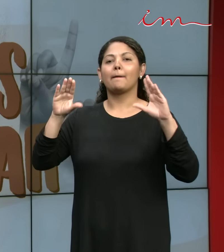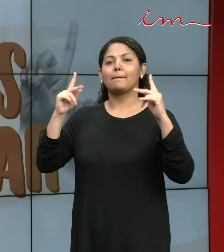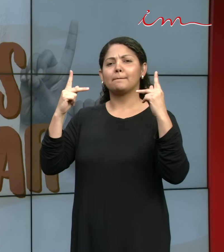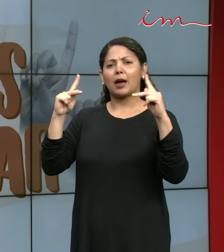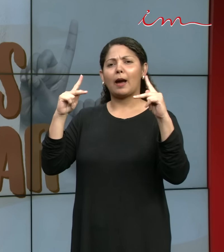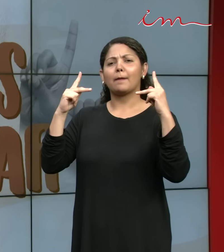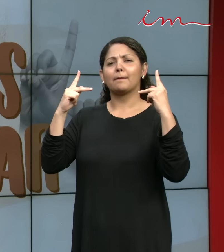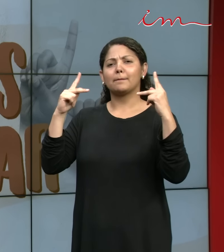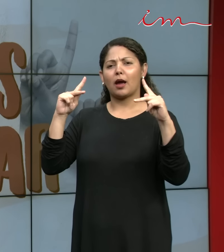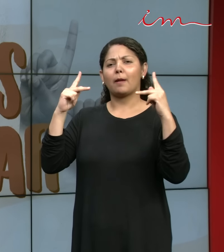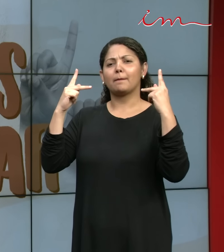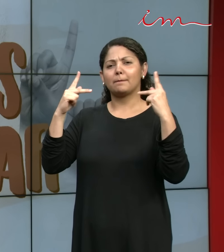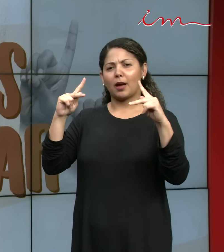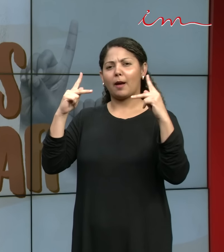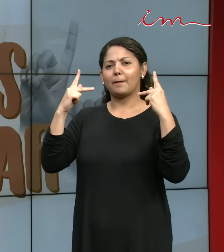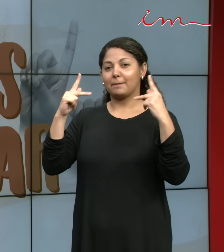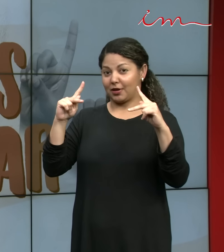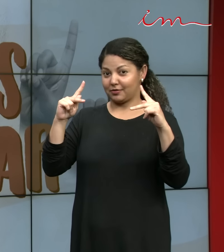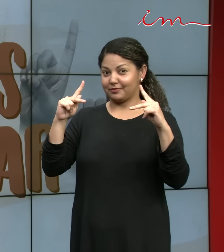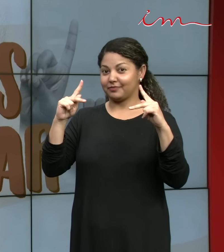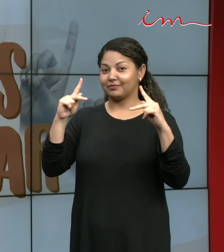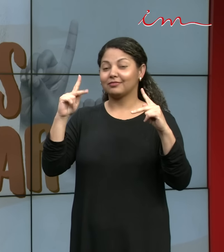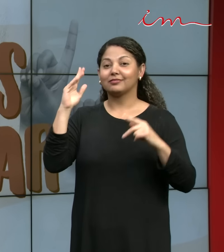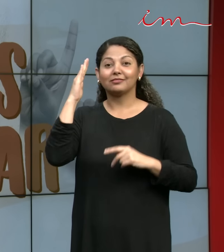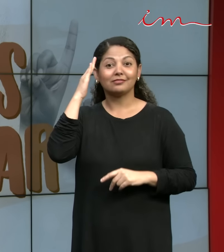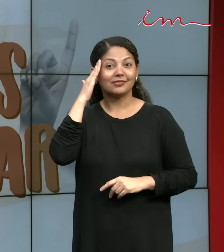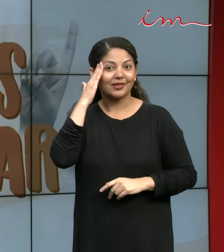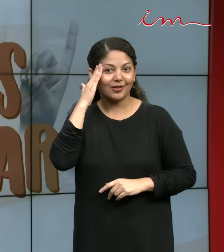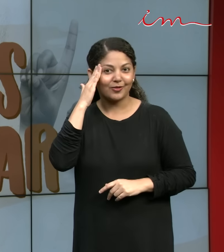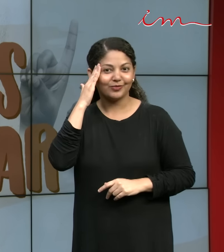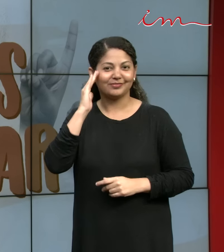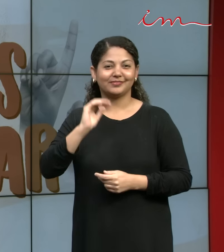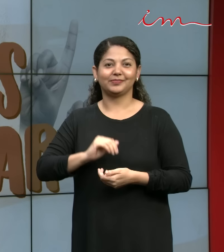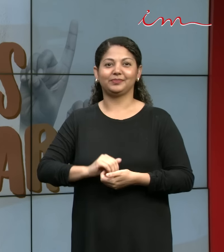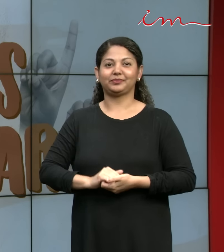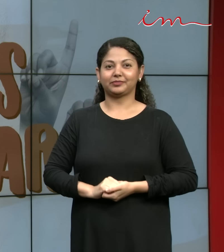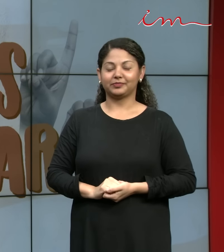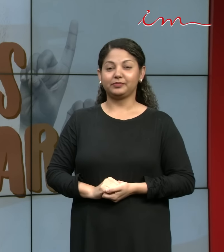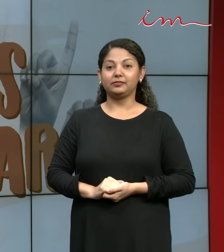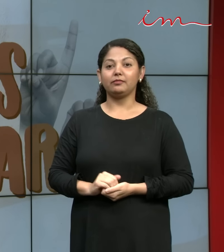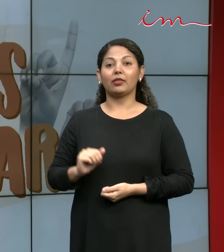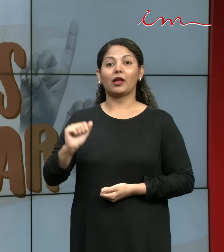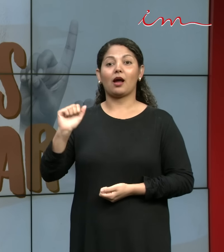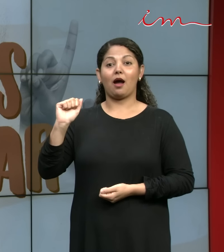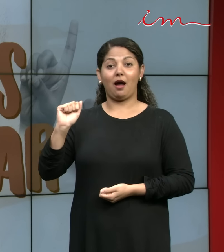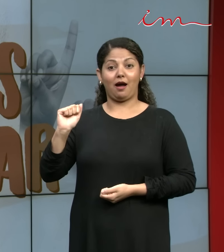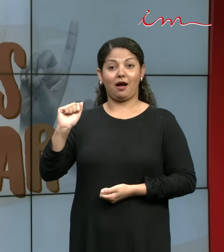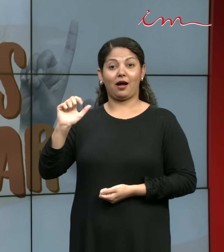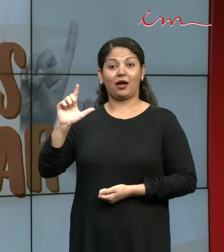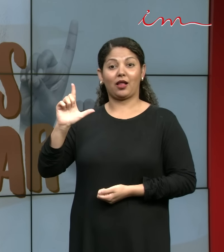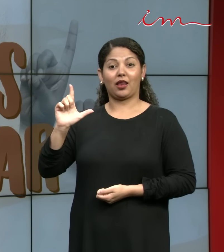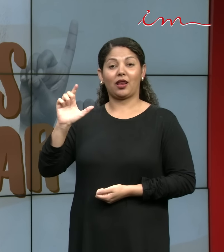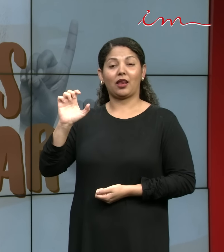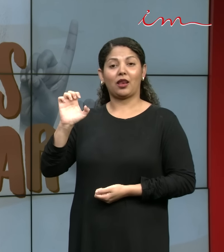pá. Pá, pá, pá. Entenderam? Mas não precisa fazer som.